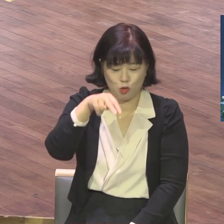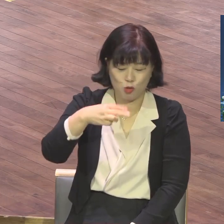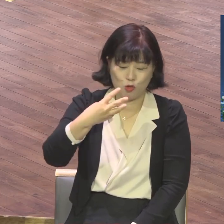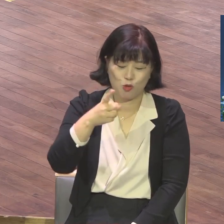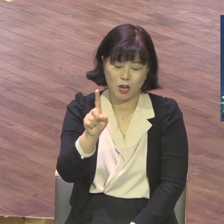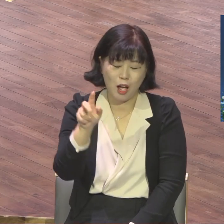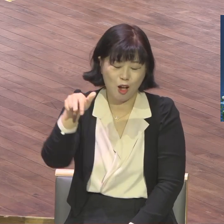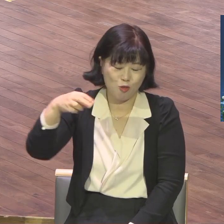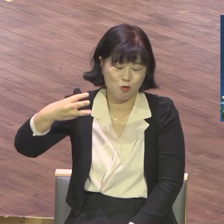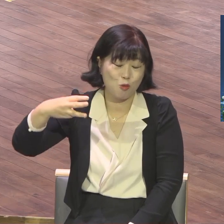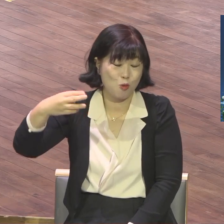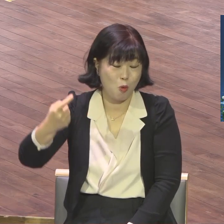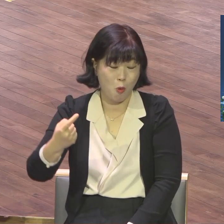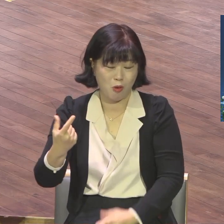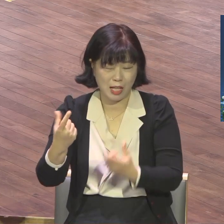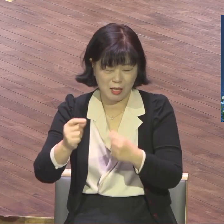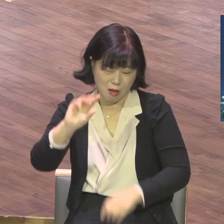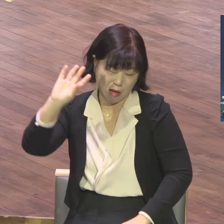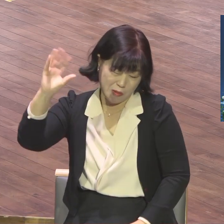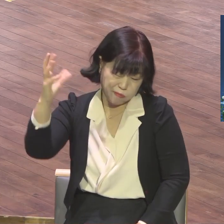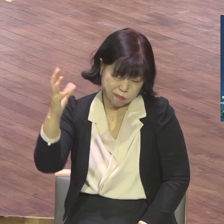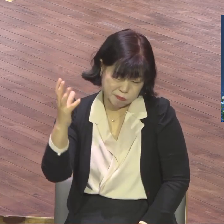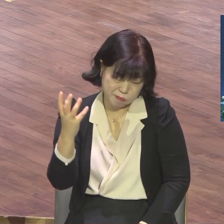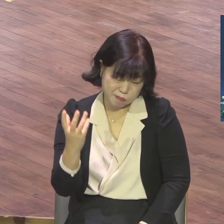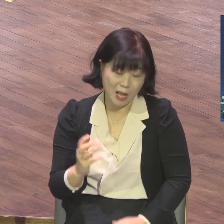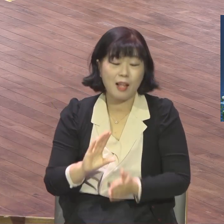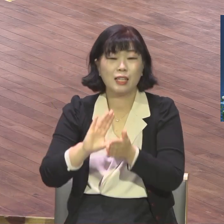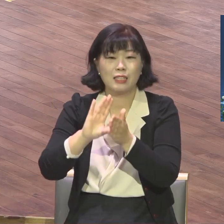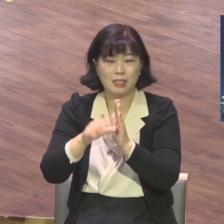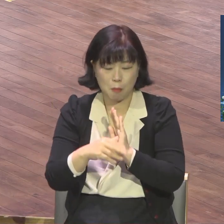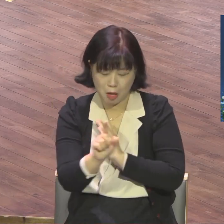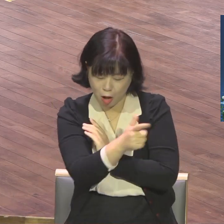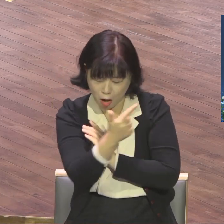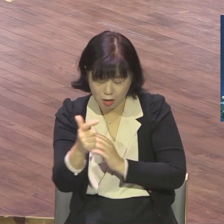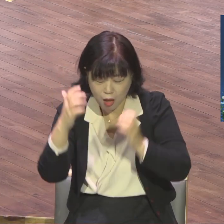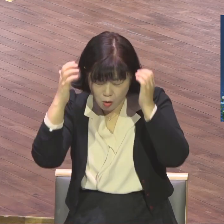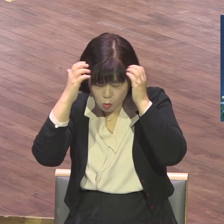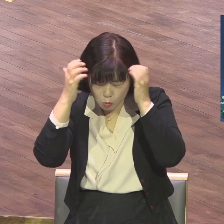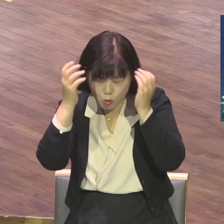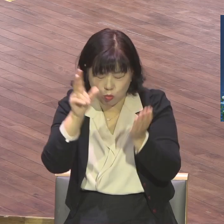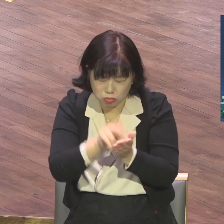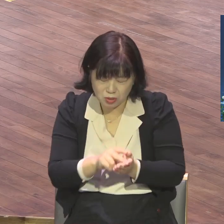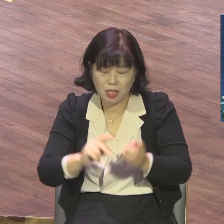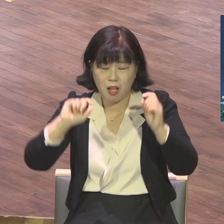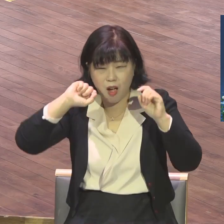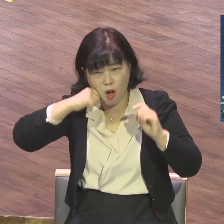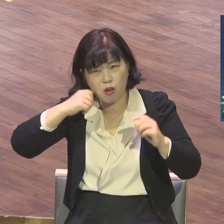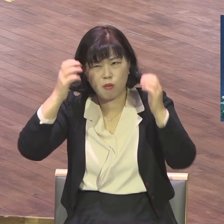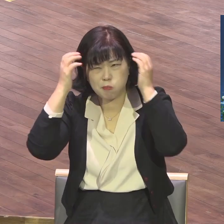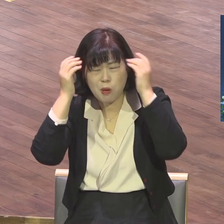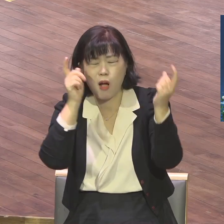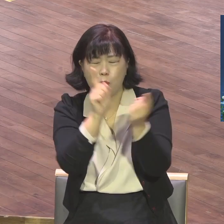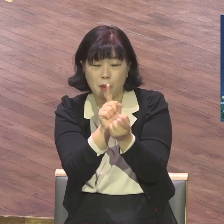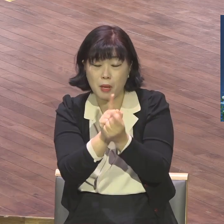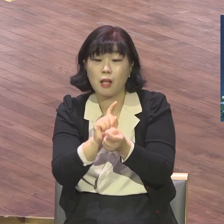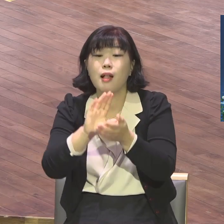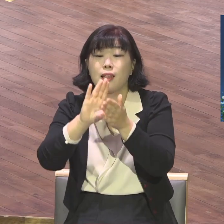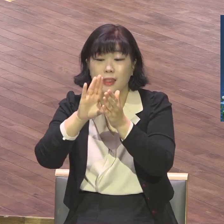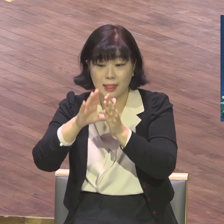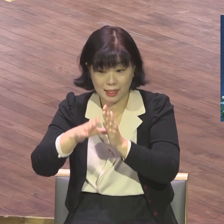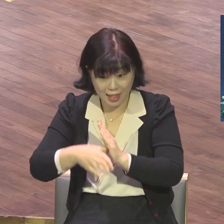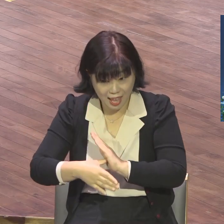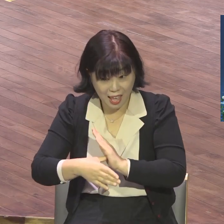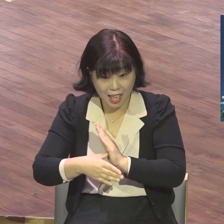강풍이 몰아칠 때에 다 몰아칩니다. 이런 일 저런 일 많이 생깁니다. 인생 살다 보면